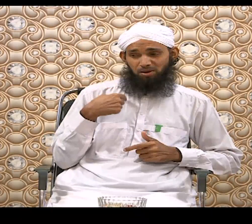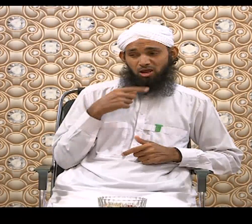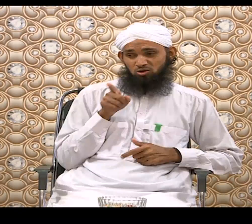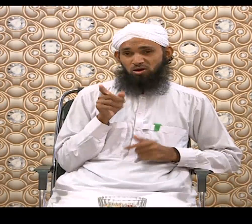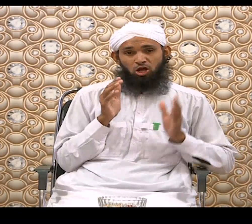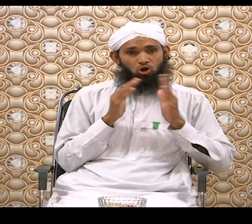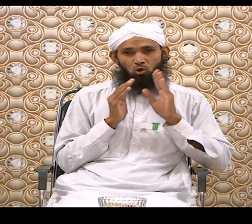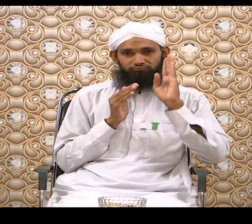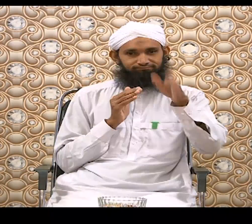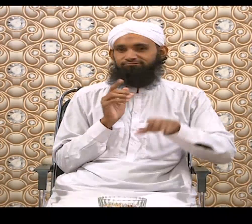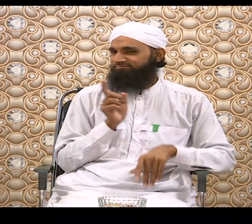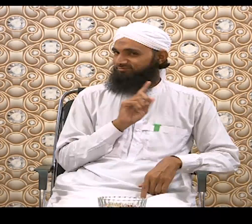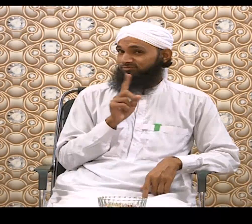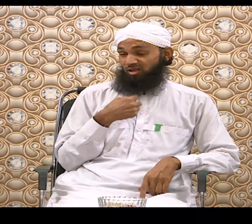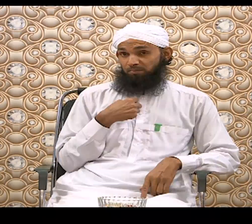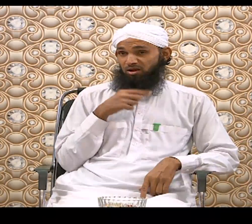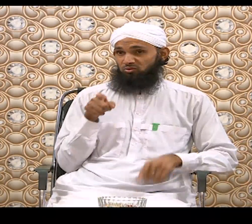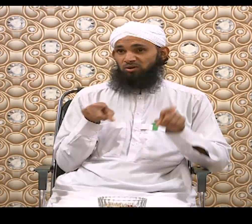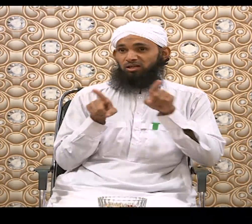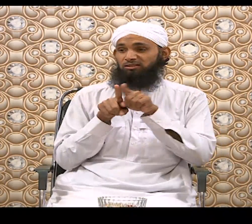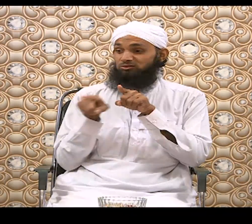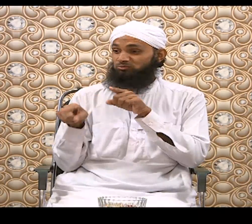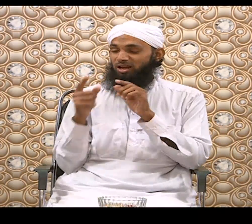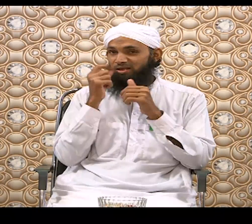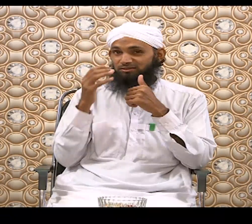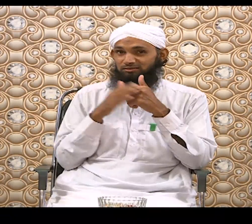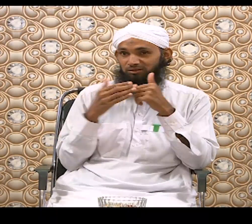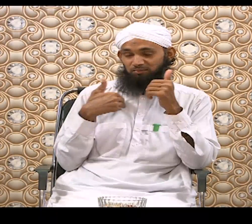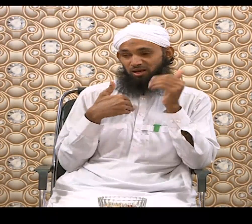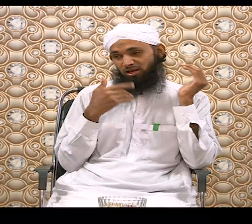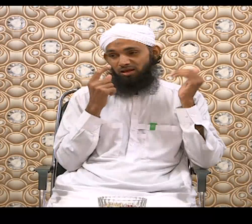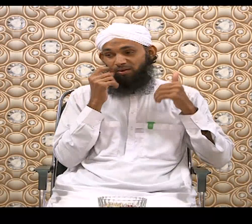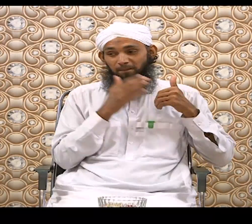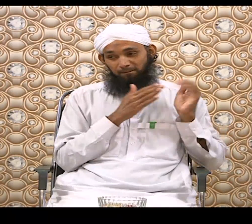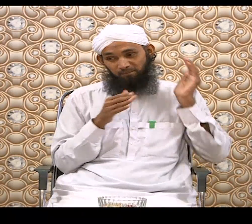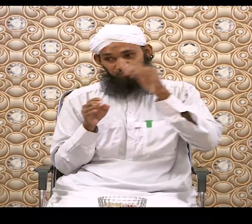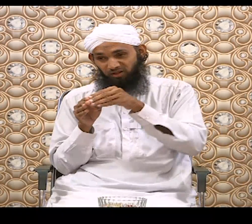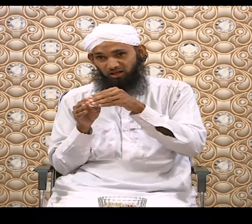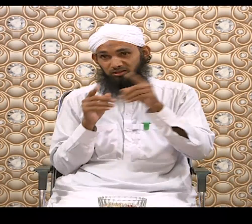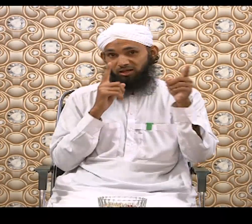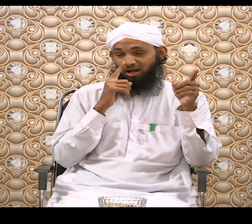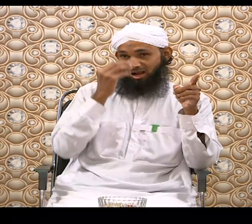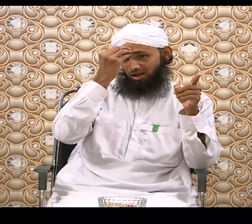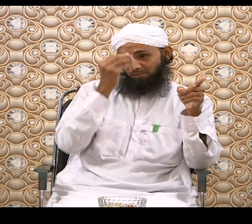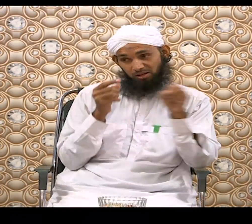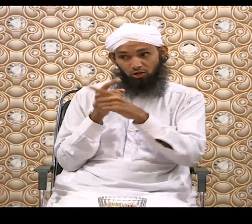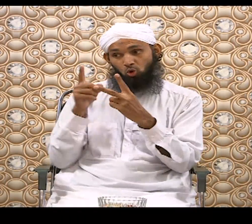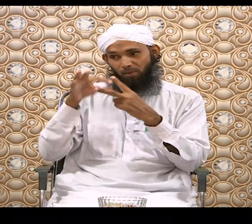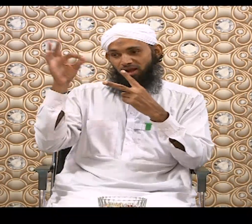گھر کے اندر میں رہوں گی یا تمہاری ماں کسان اپنی بیوی پر لٹو تھا اس نادان نے